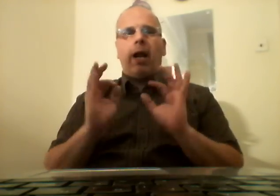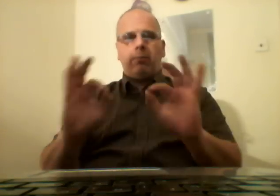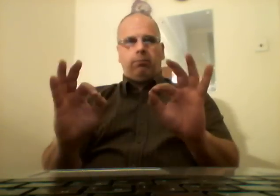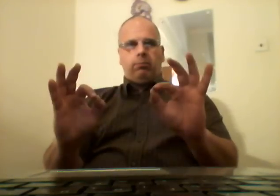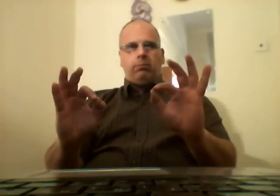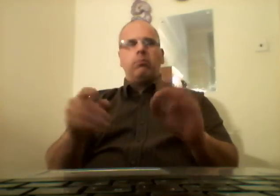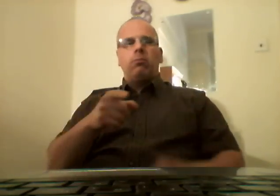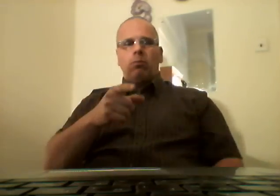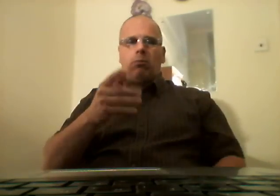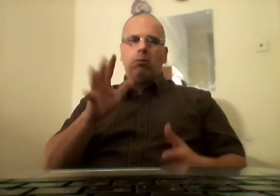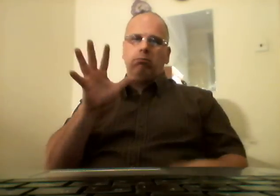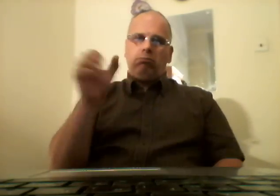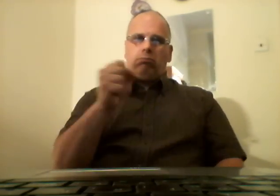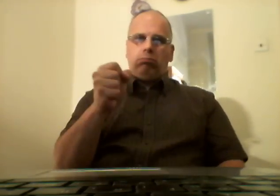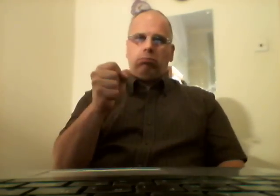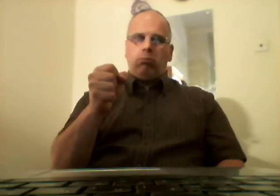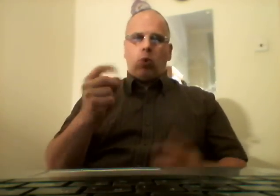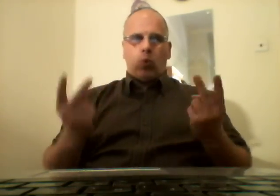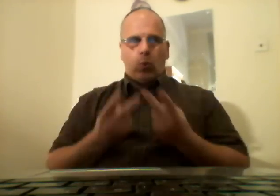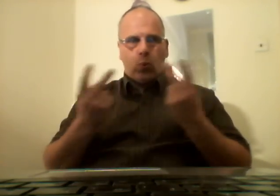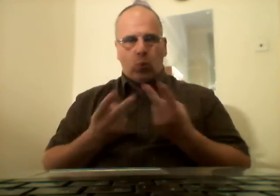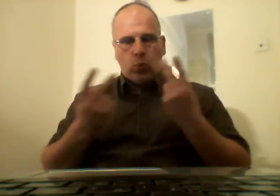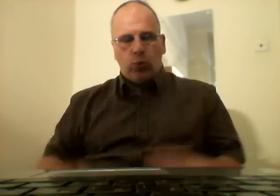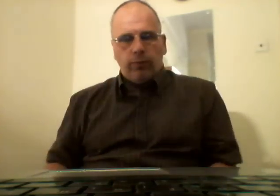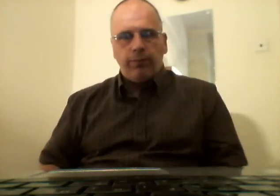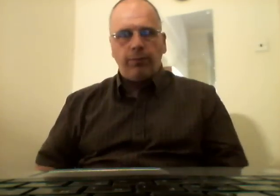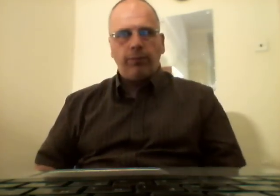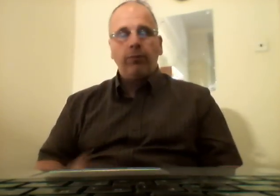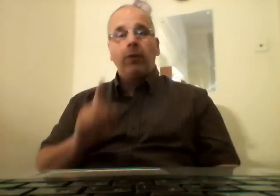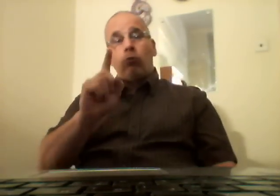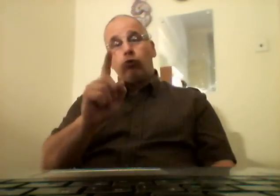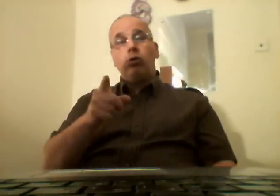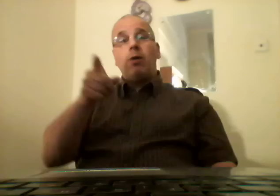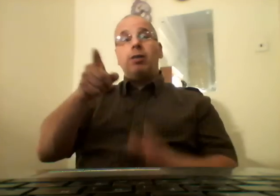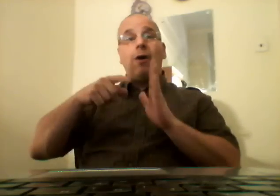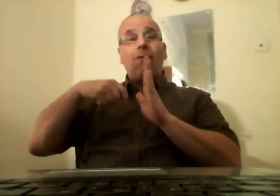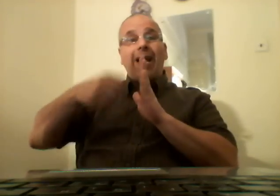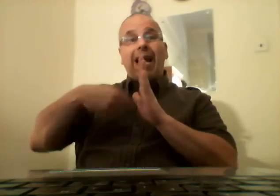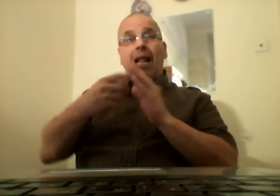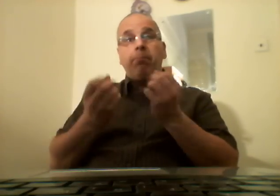Megvárul a módik eső, a szeményké, és akkor főnök, védel, és akkor